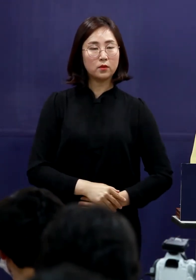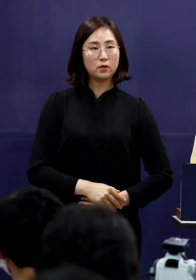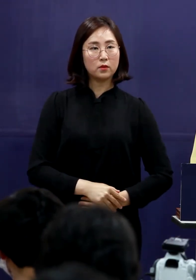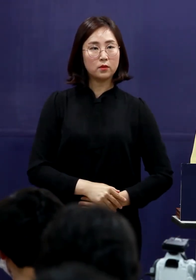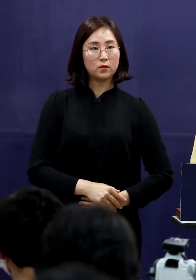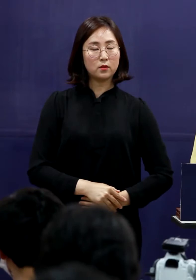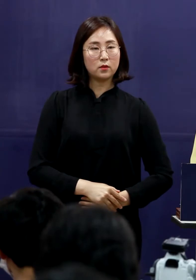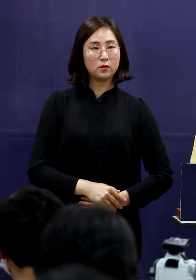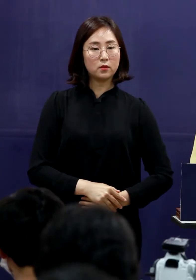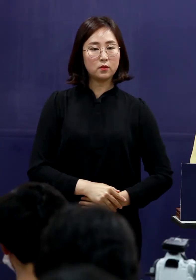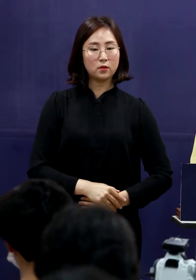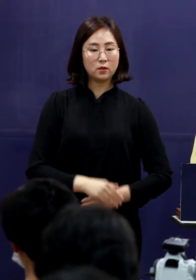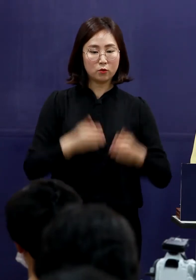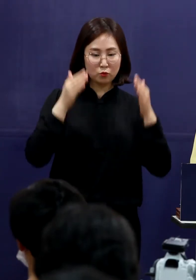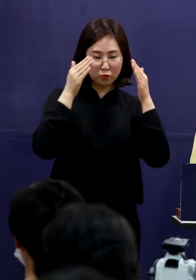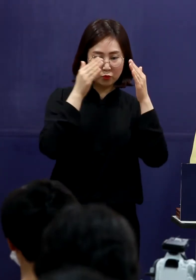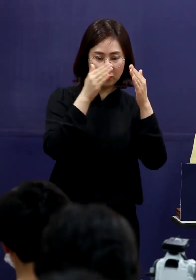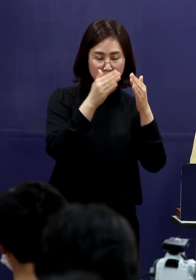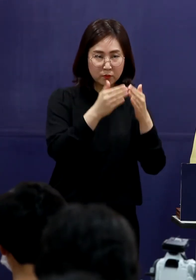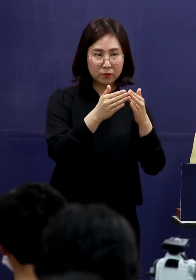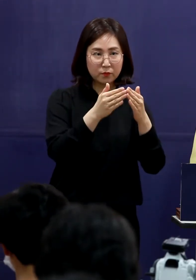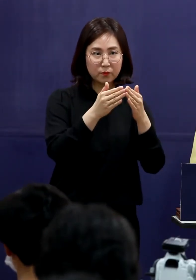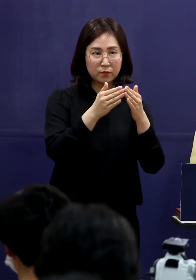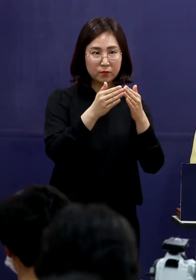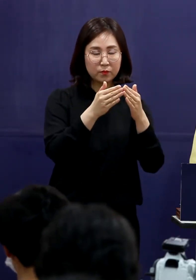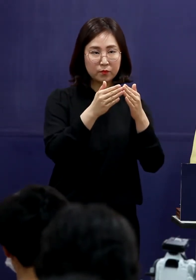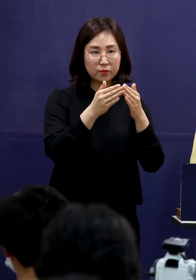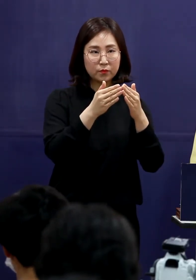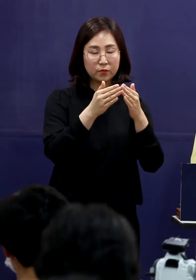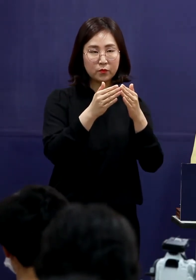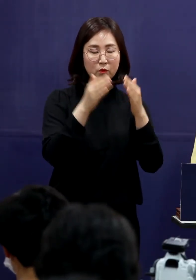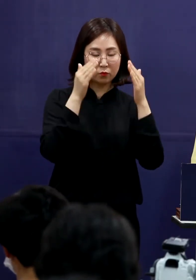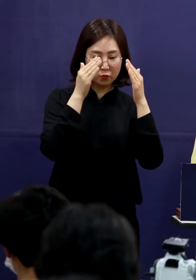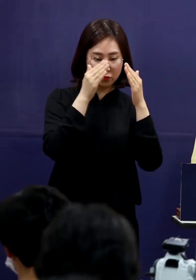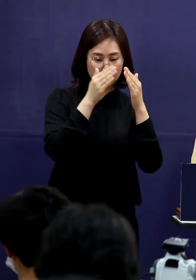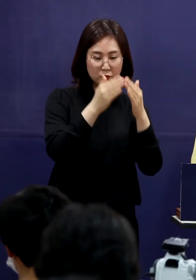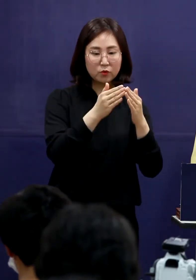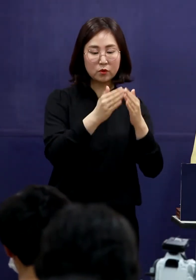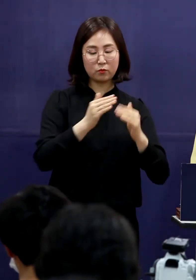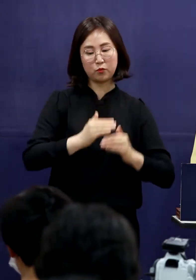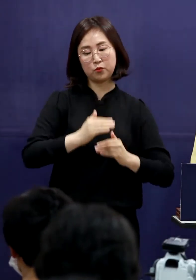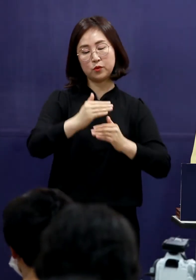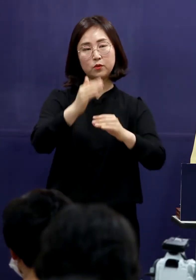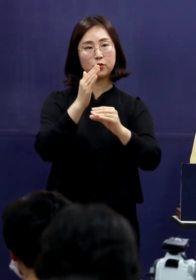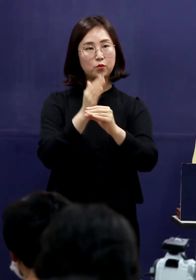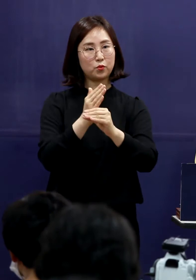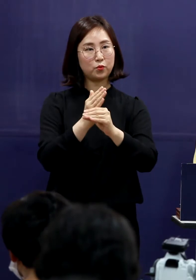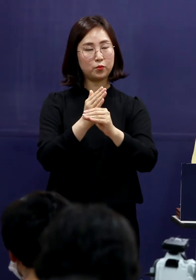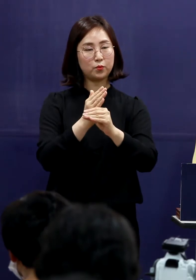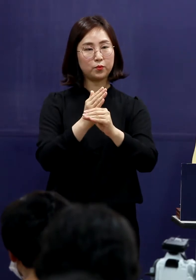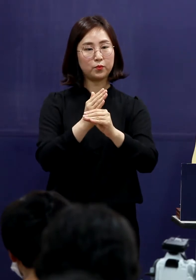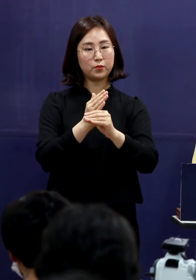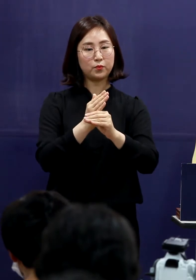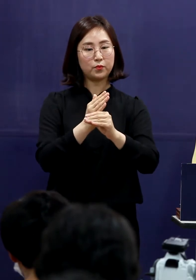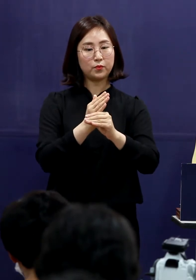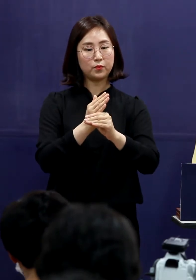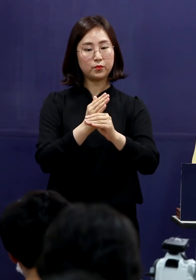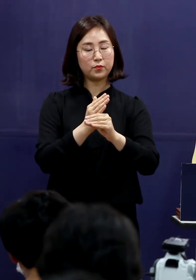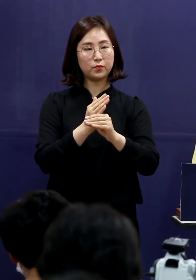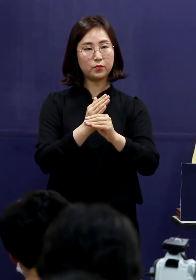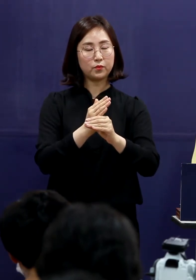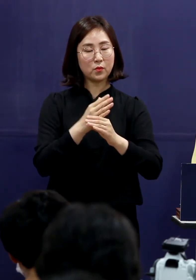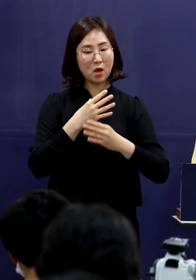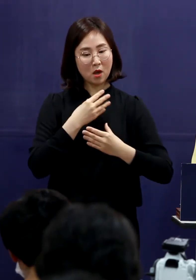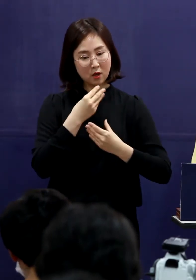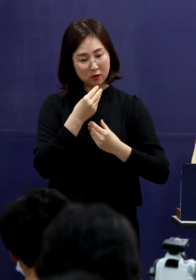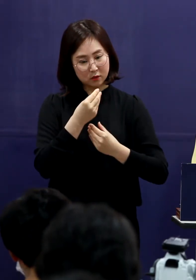좀 중점적으로 중점을 두어서 지금 추진해 나가고 어느 정도 좀 자리가 잡히고